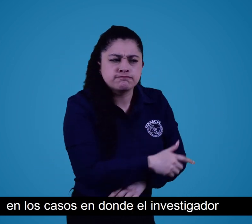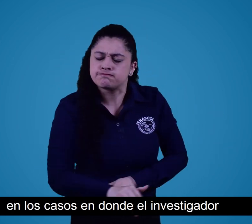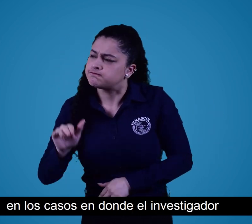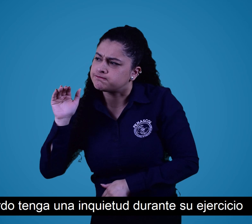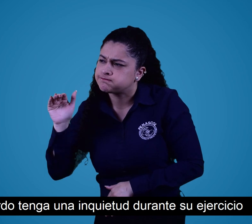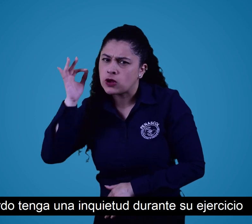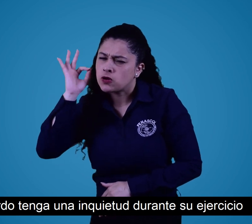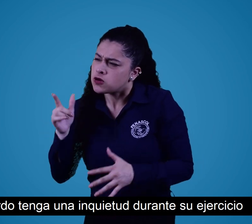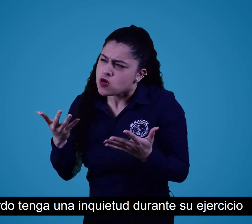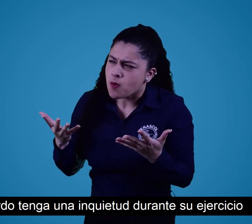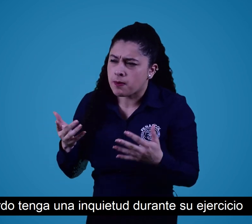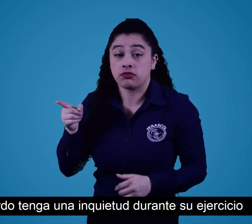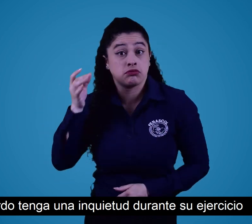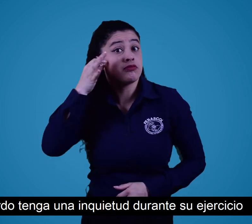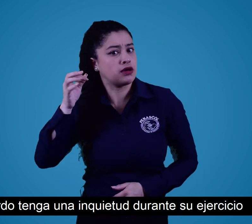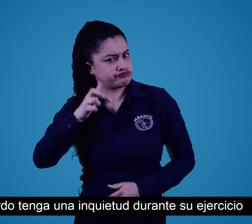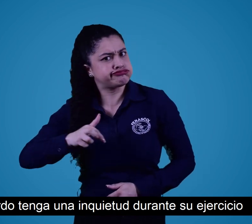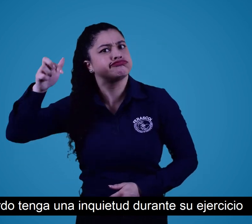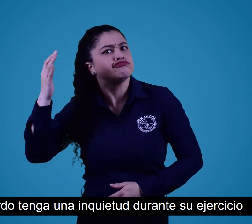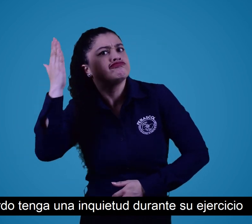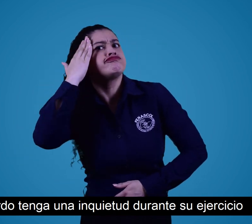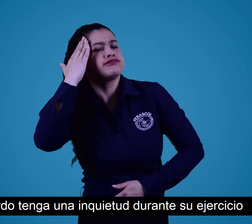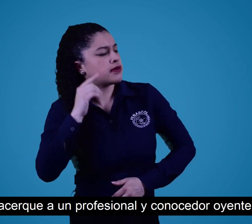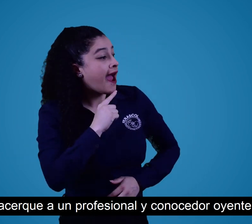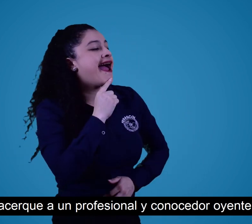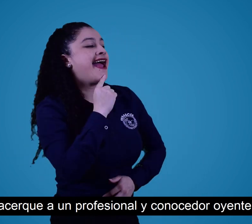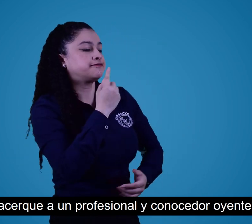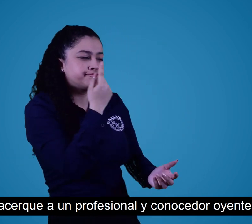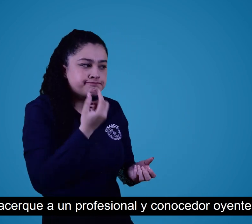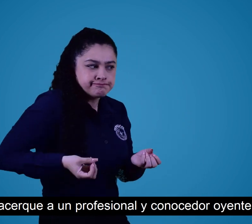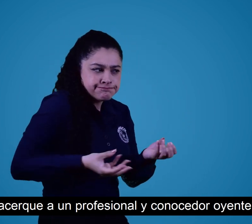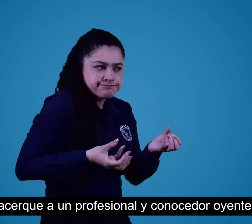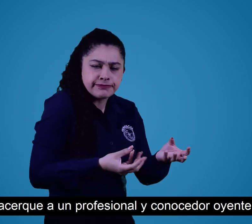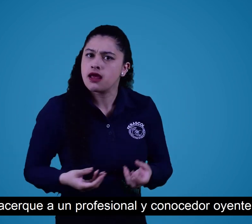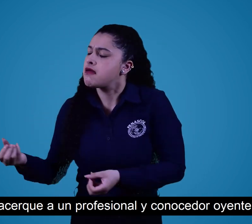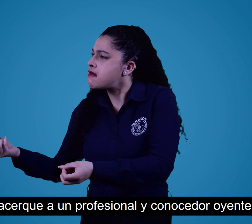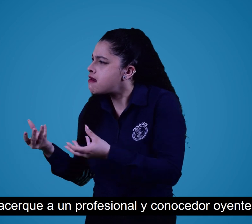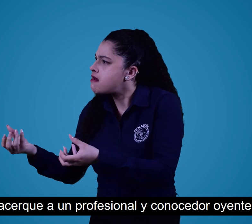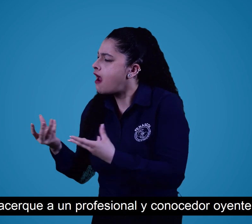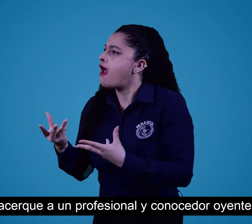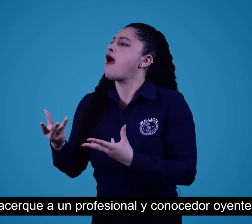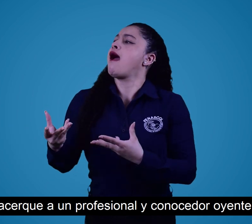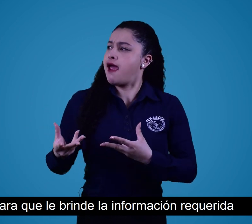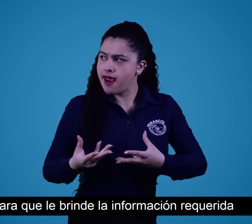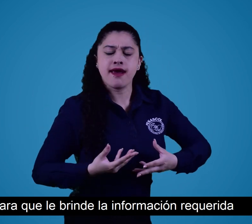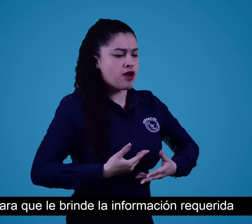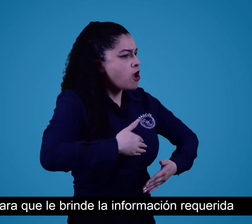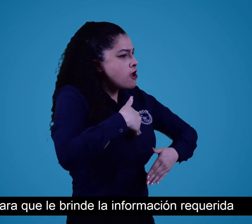investigador sordo tenga una inquietud durante su ejercicio Y se acerque a un profesional y conocedor oyente para que le brinde la